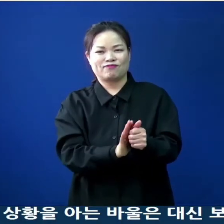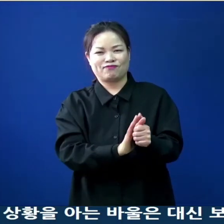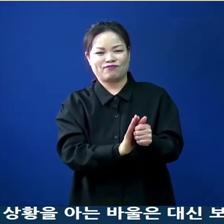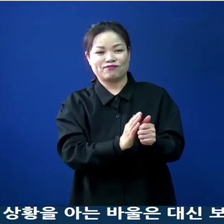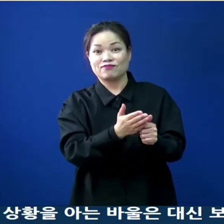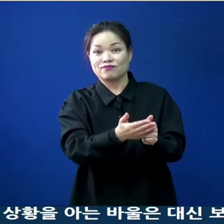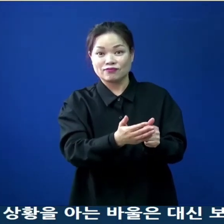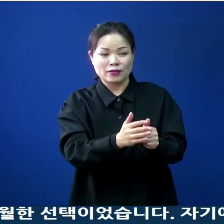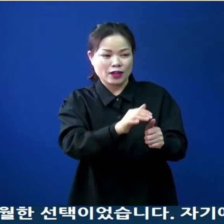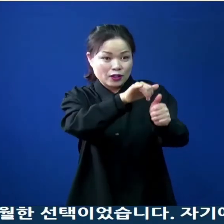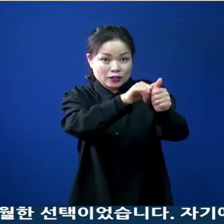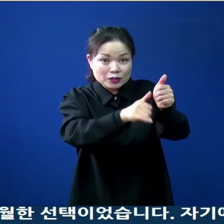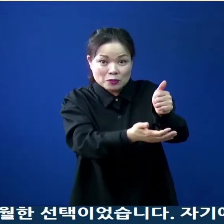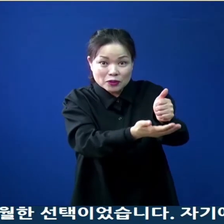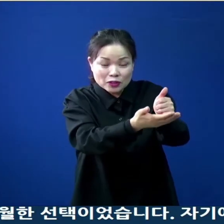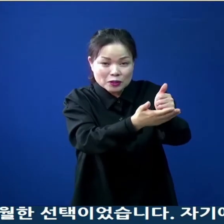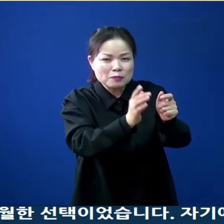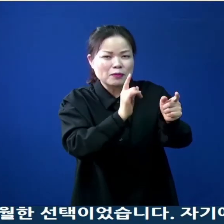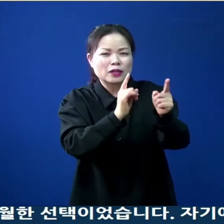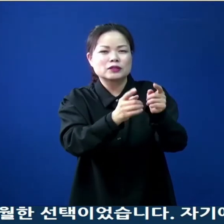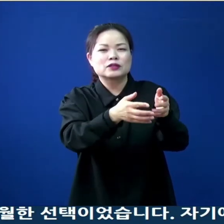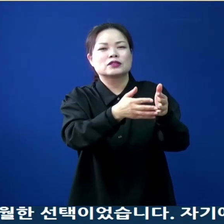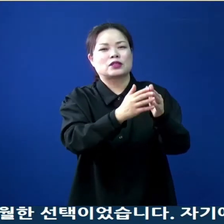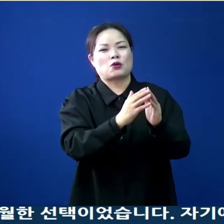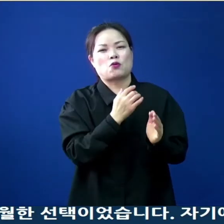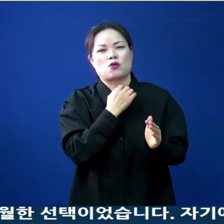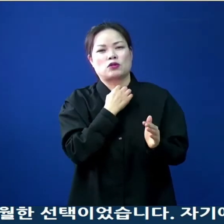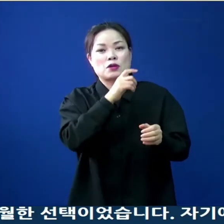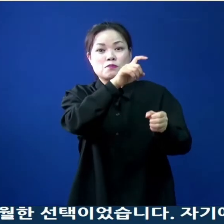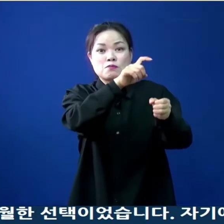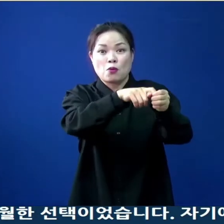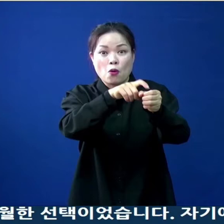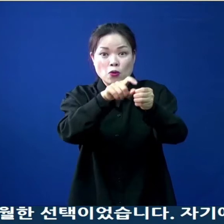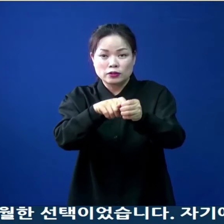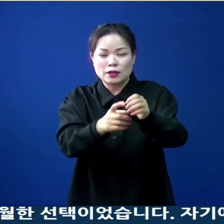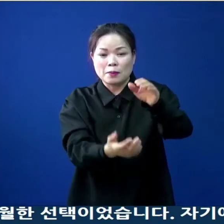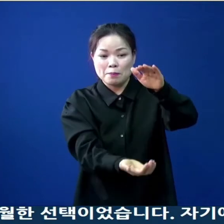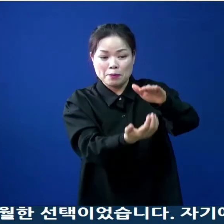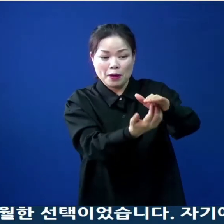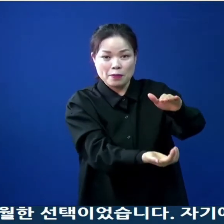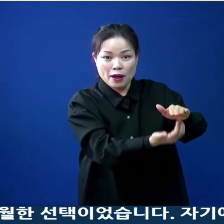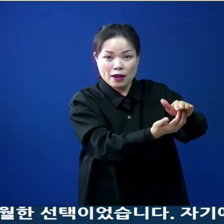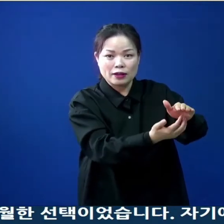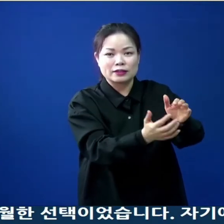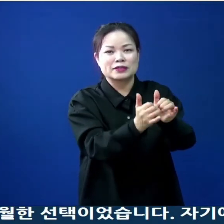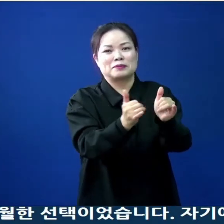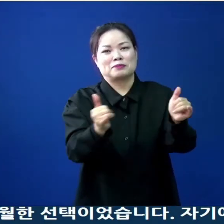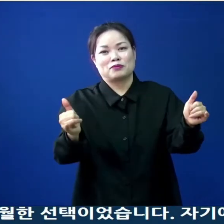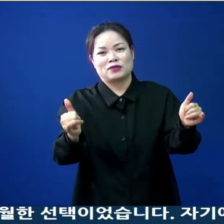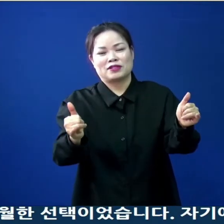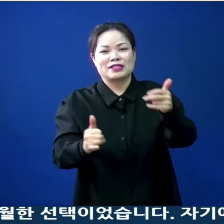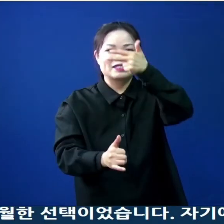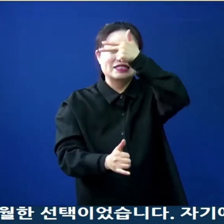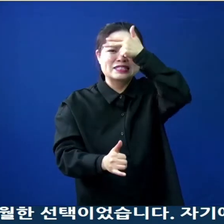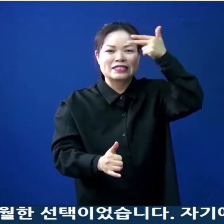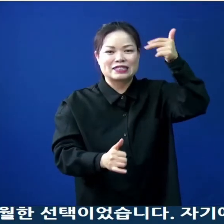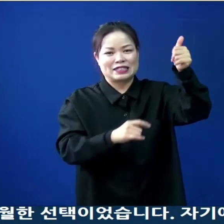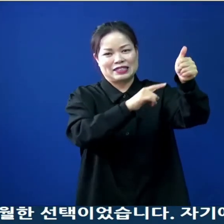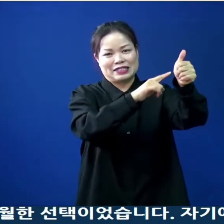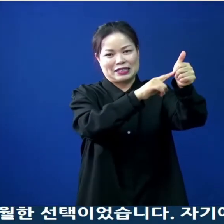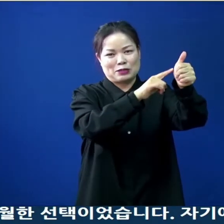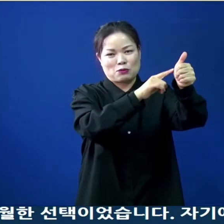위로하고 그들을 섬겨주고 말씀을 세워가고자 했던 그 목적들을 이룰 수 있는 최적의 인물이 바로